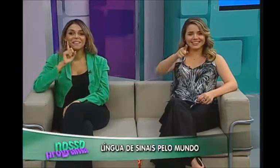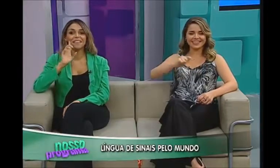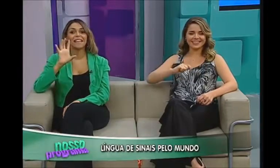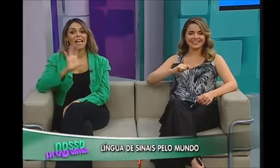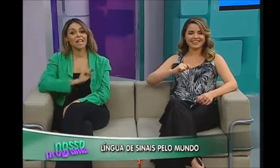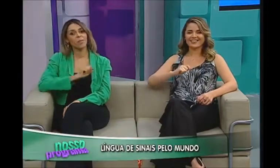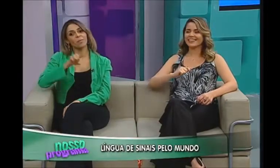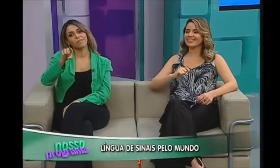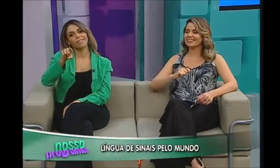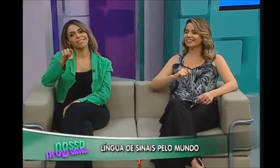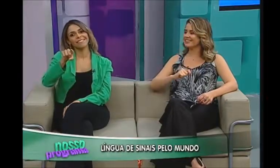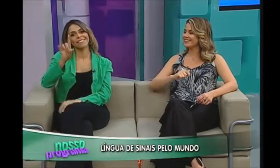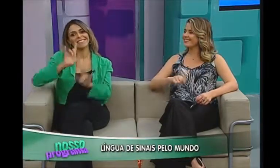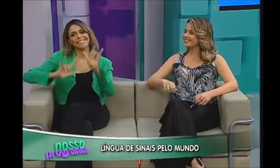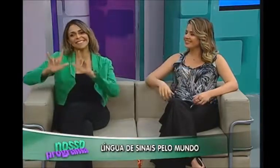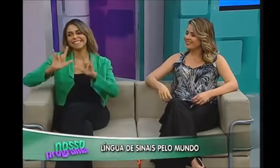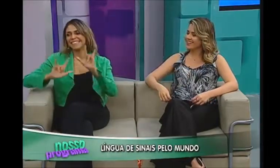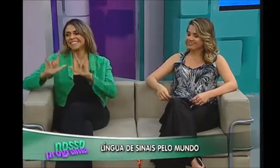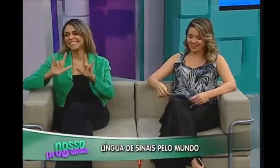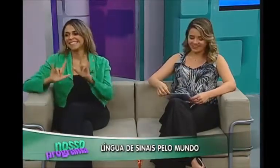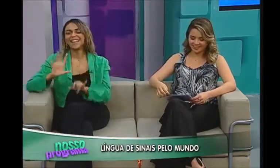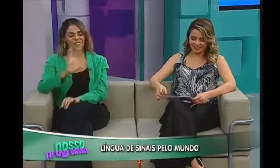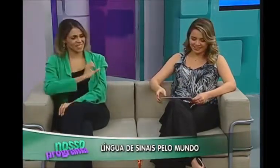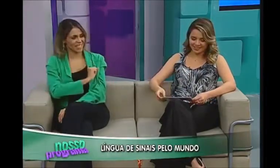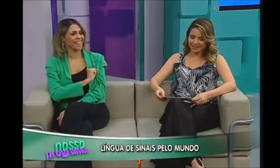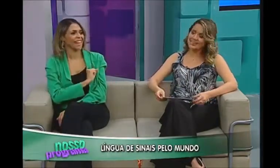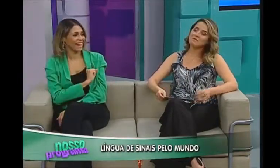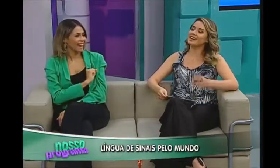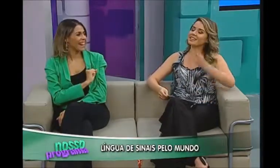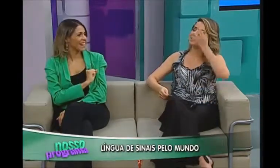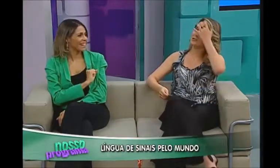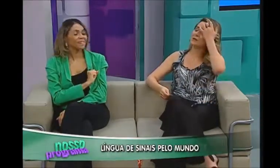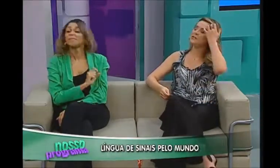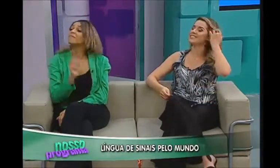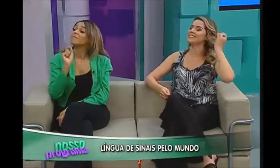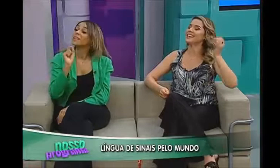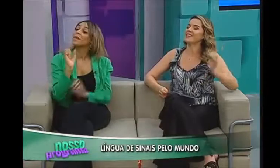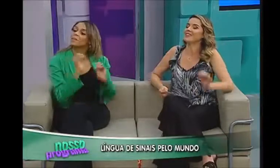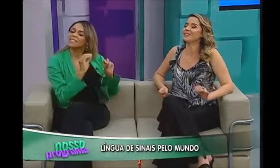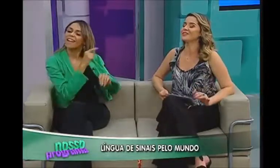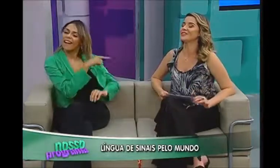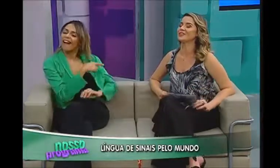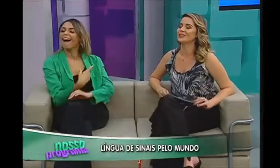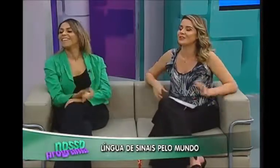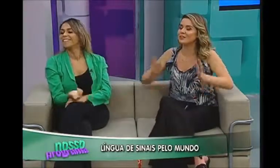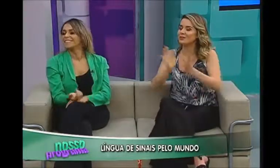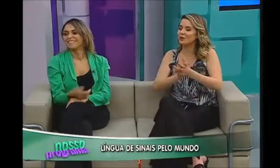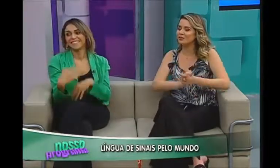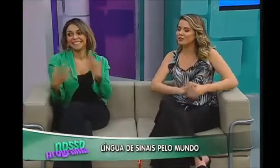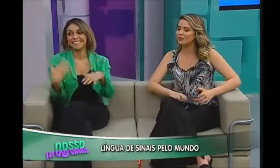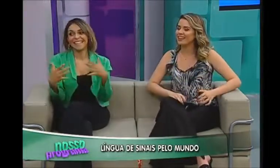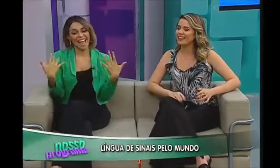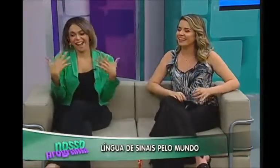você. Bacana. Gostei, Mari, gostei. O que mais a gente pode ensinar? Conta pra gente, ó, do que hoje eu tô a fim de aprender.